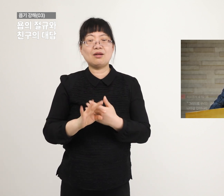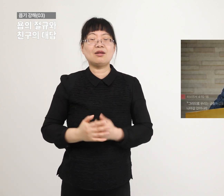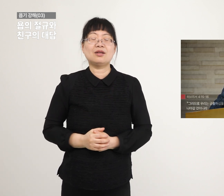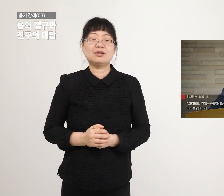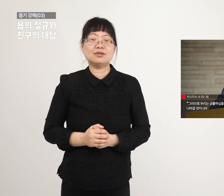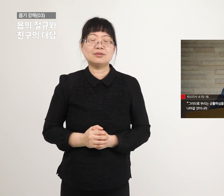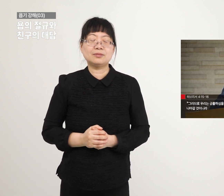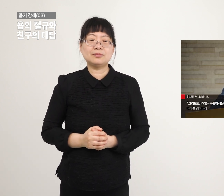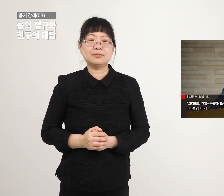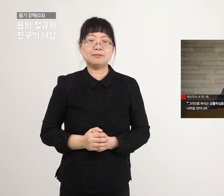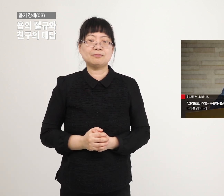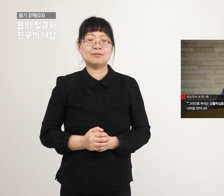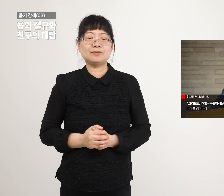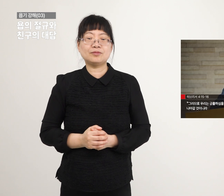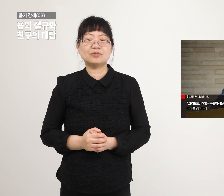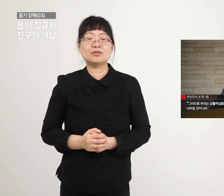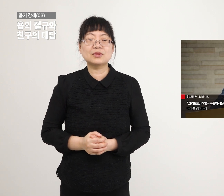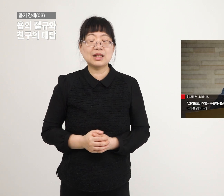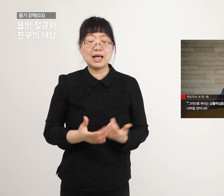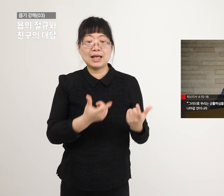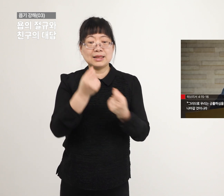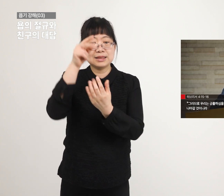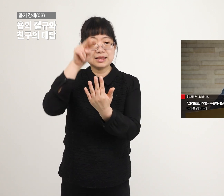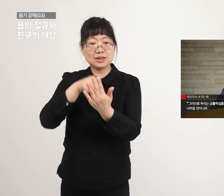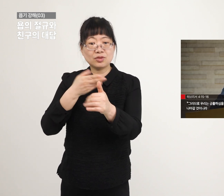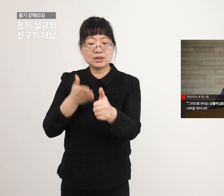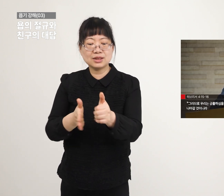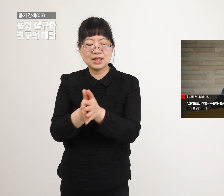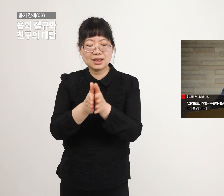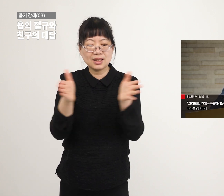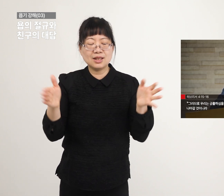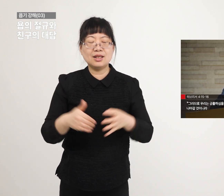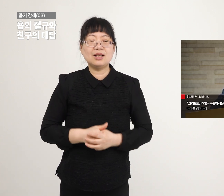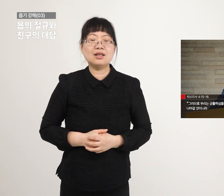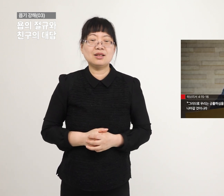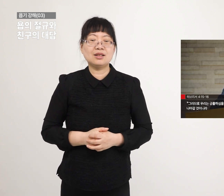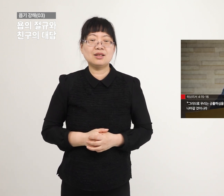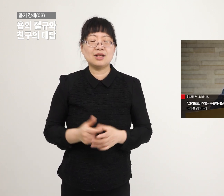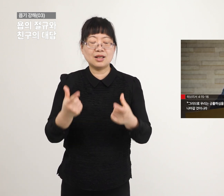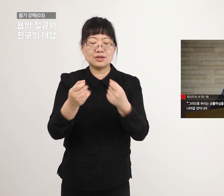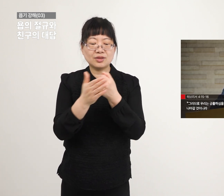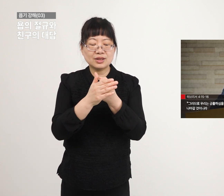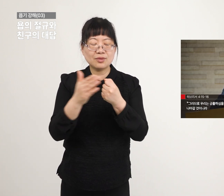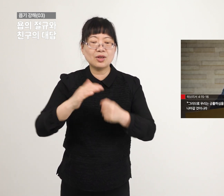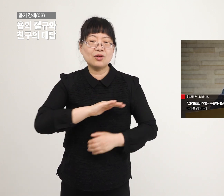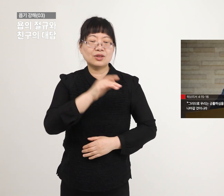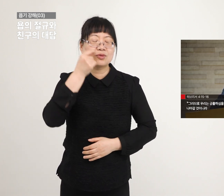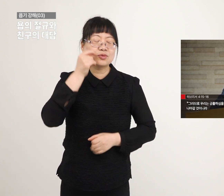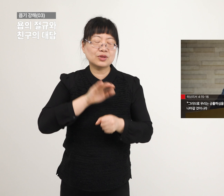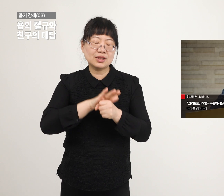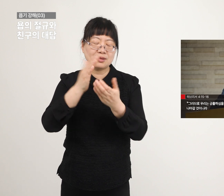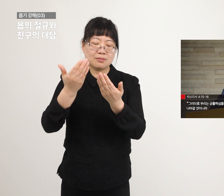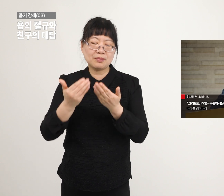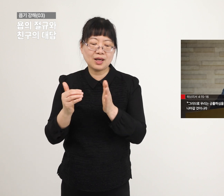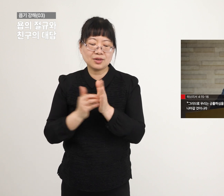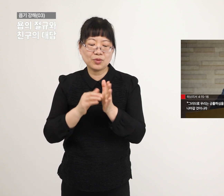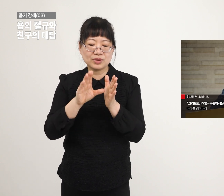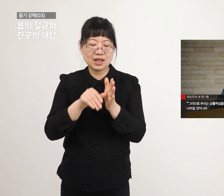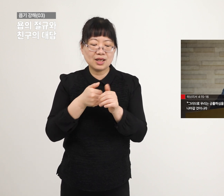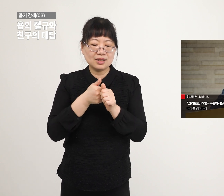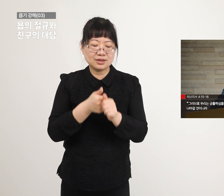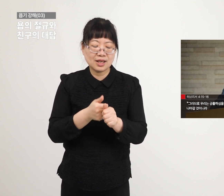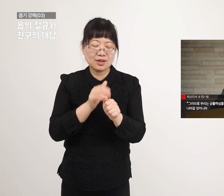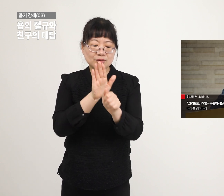있죠. 전체가 한번 같이 읽읍시다. 시작. 그러므로 우리는 긍휼하심을 받고 때를